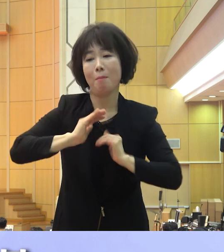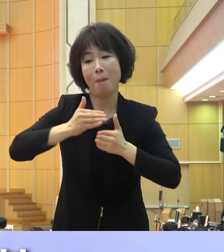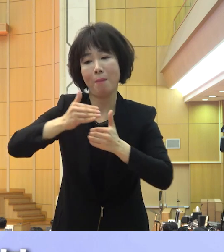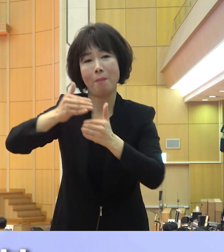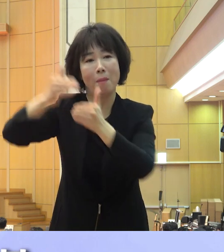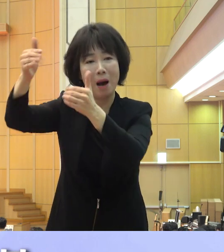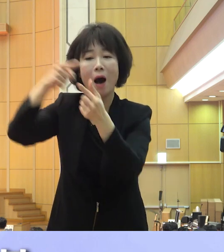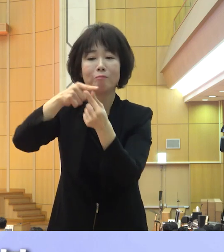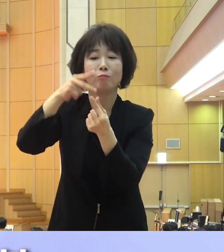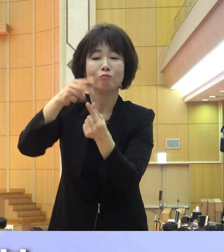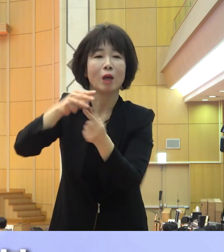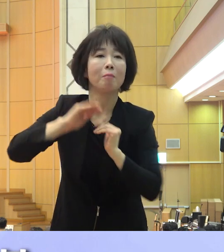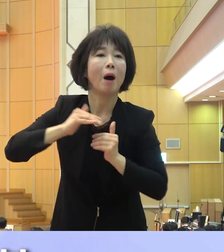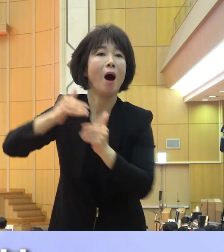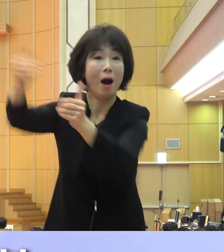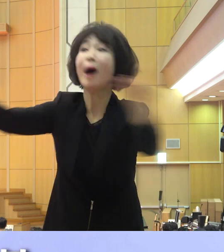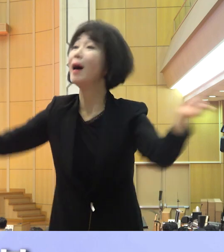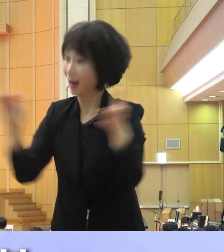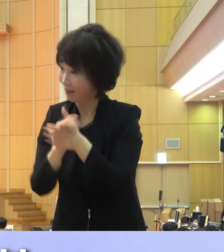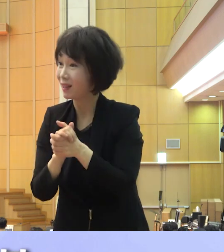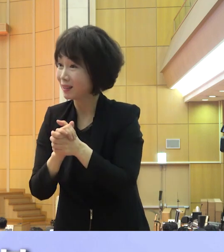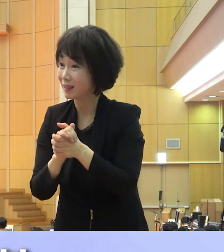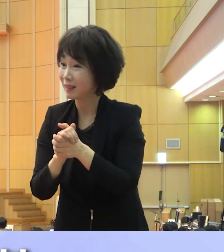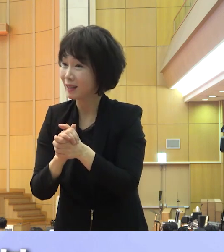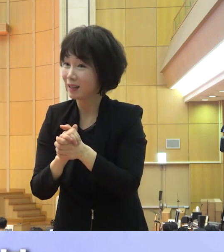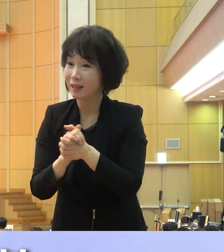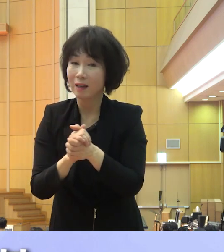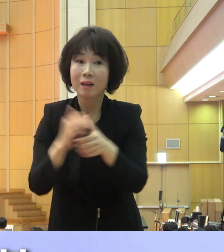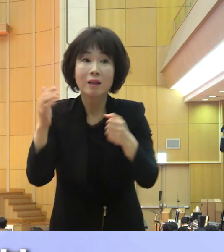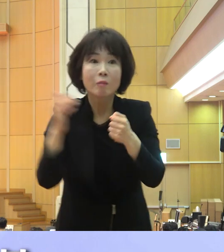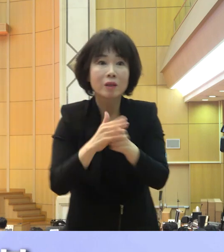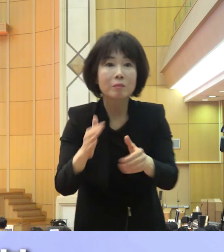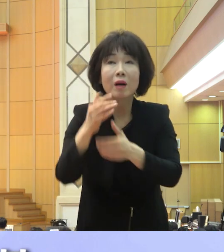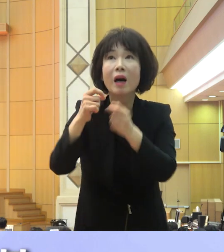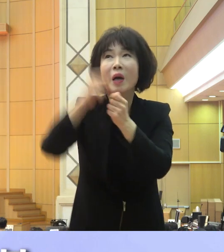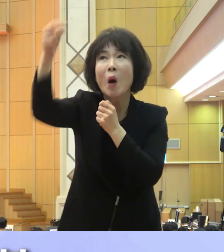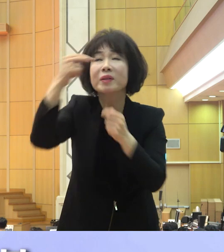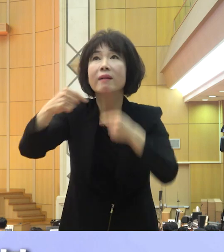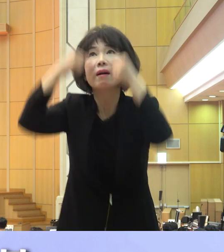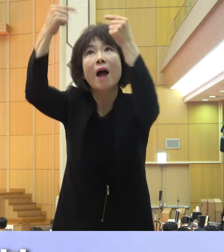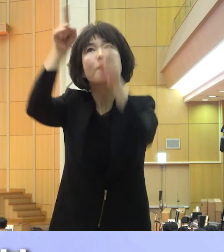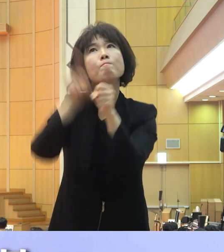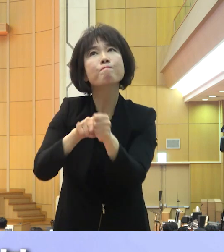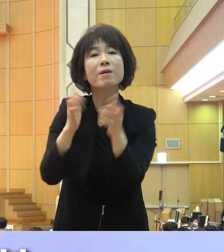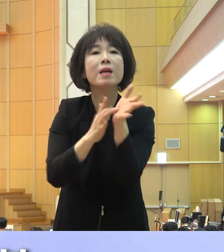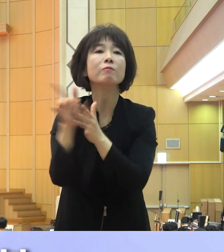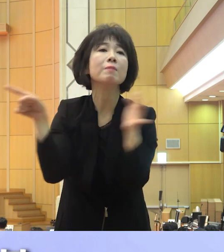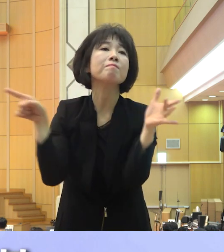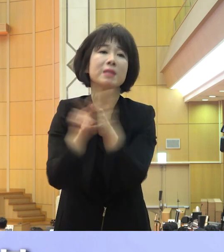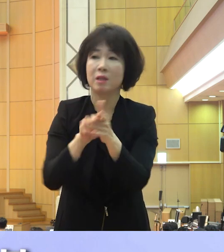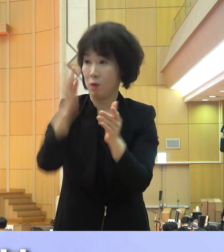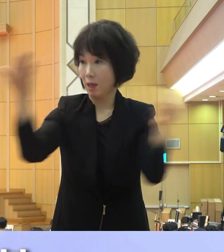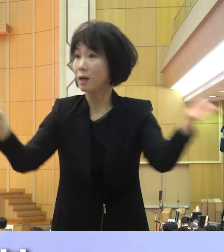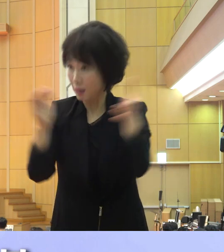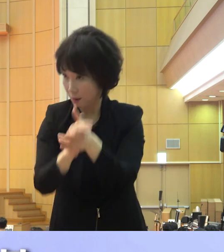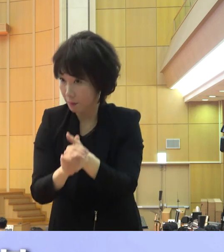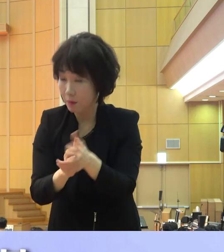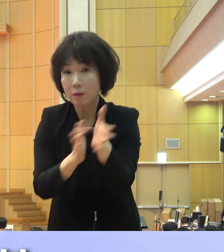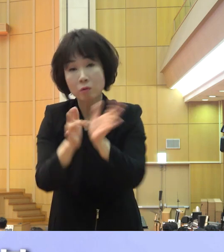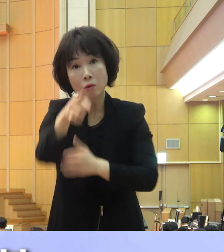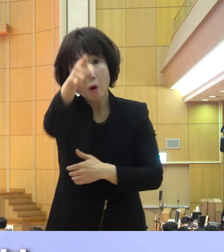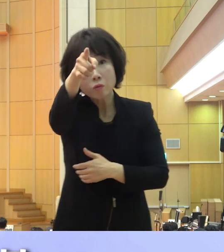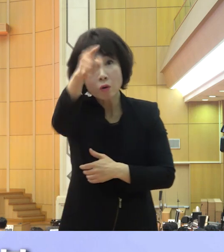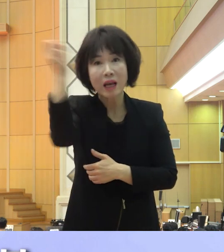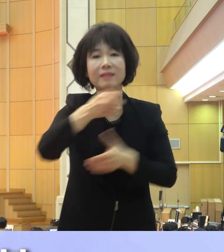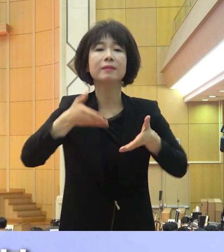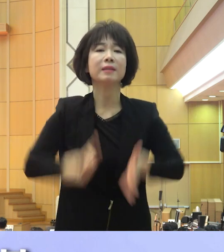영생줄 생깁니다. 할렐루야. 이것 때문에 예수 믿는 겁니다. 예수님이 거듭나라.